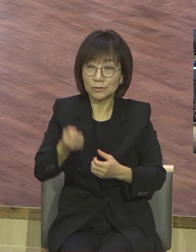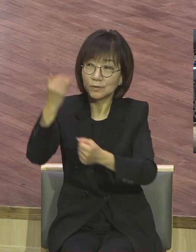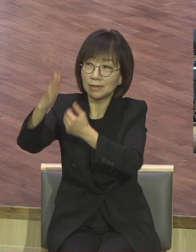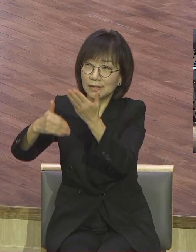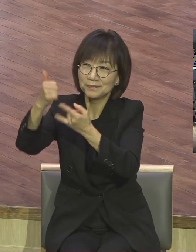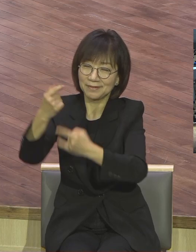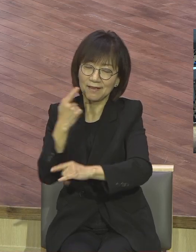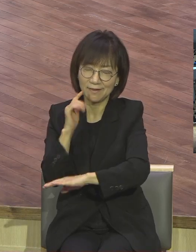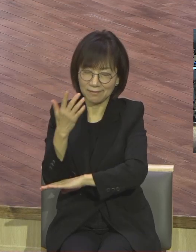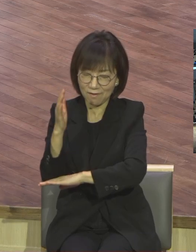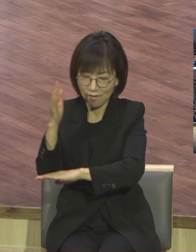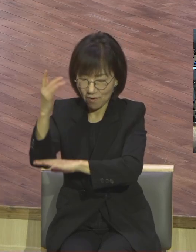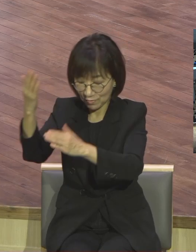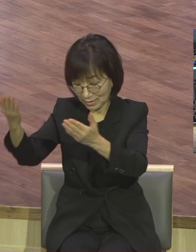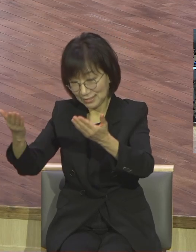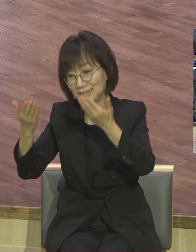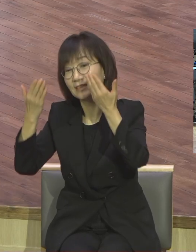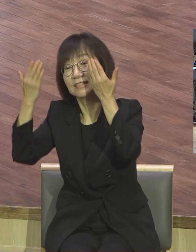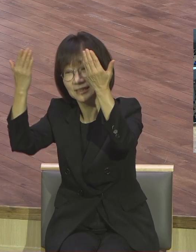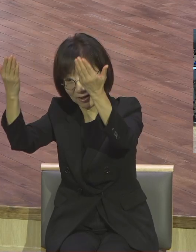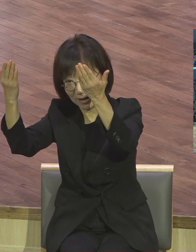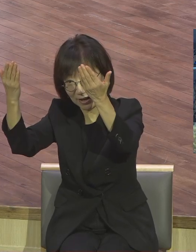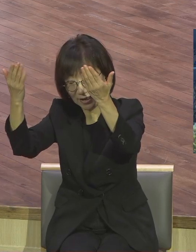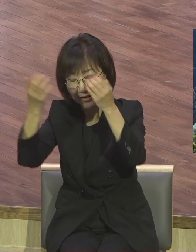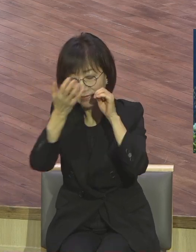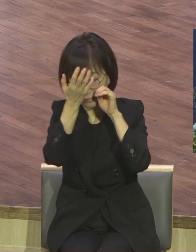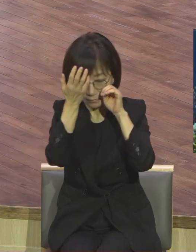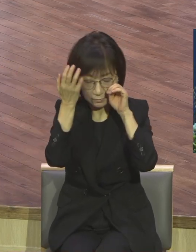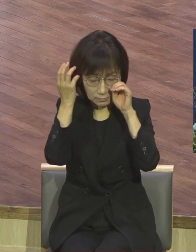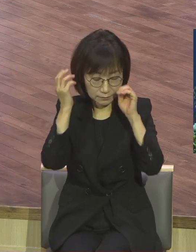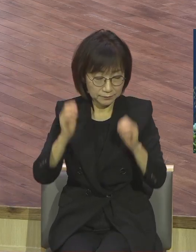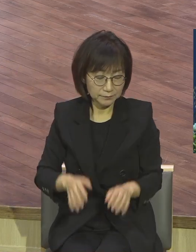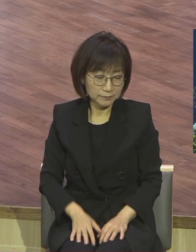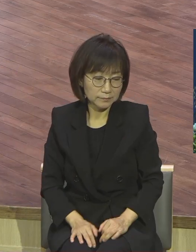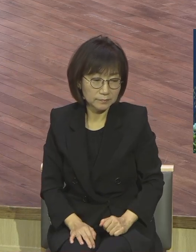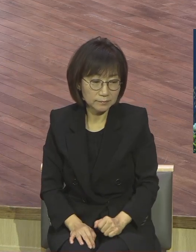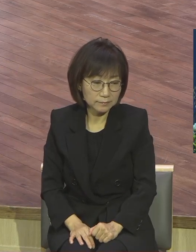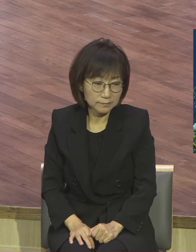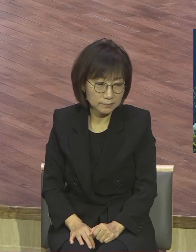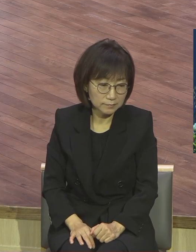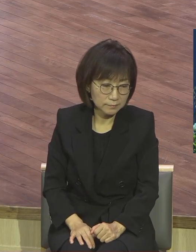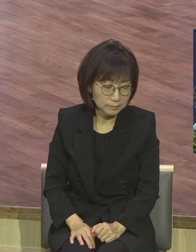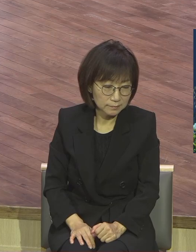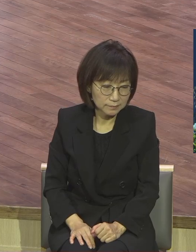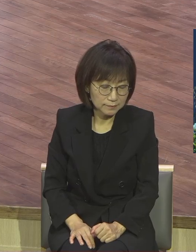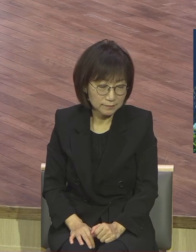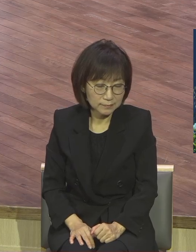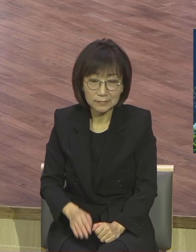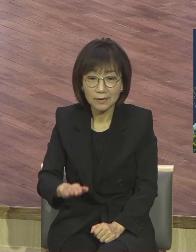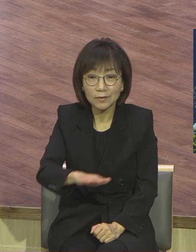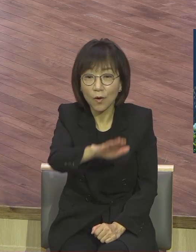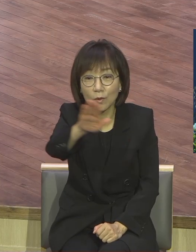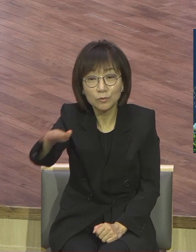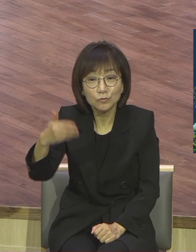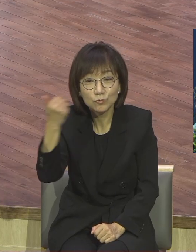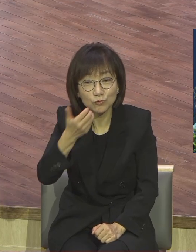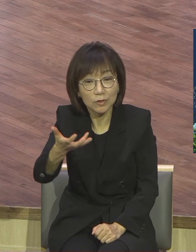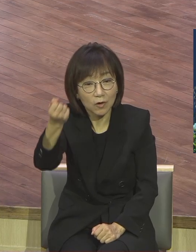하나님께 영광을 돌리라. 그렇게 강조하고 있어요. 자, 여러분은 누구